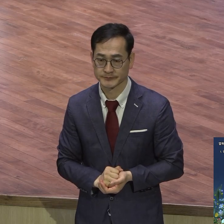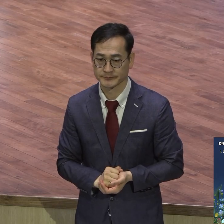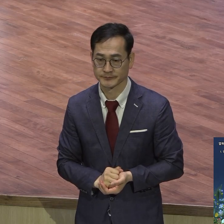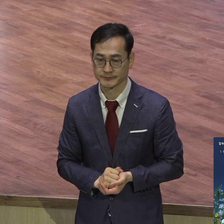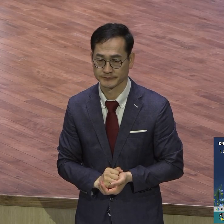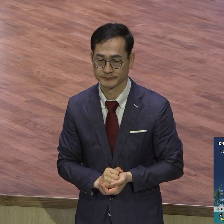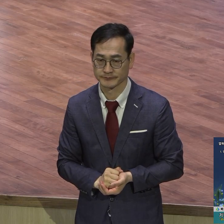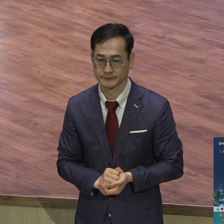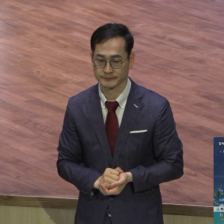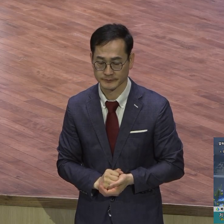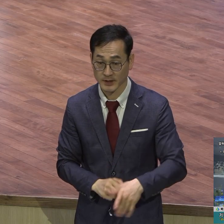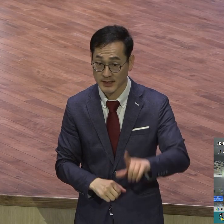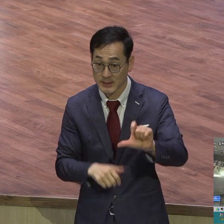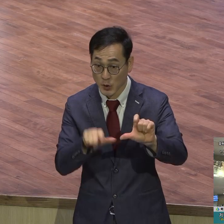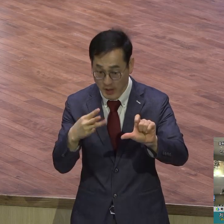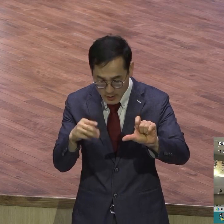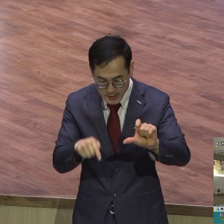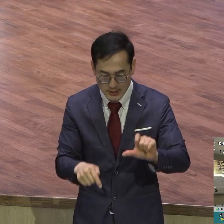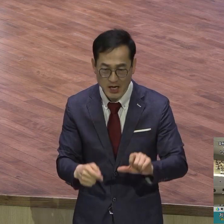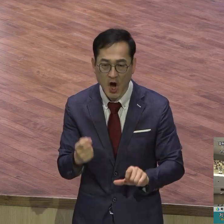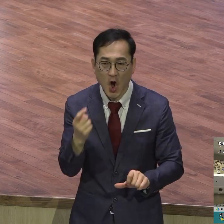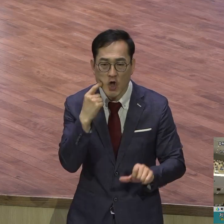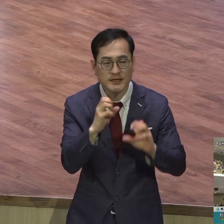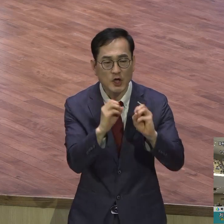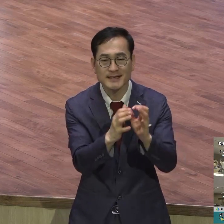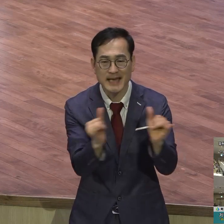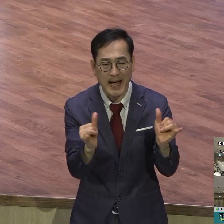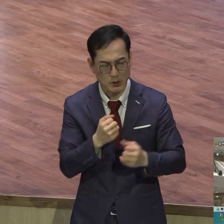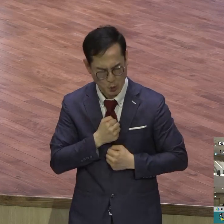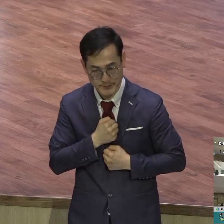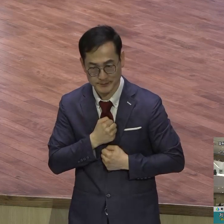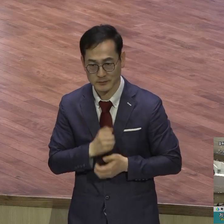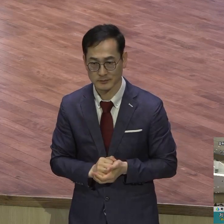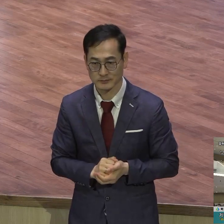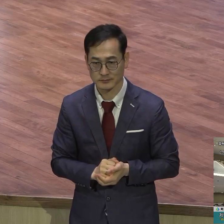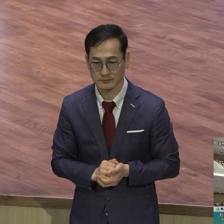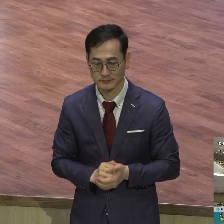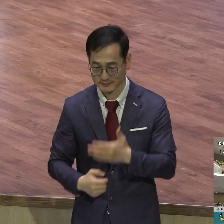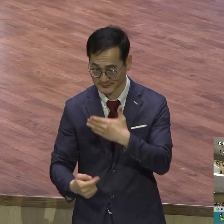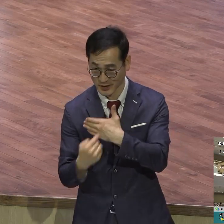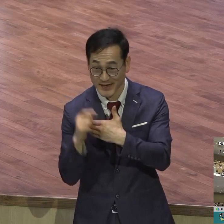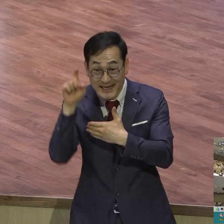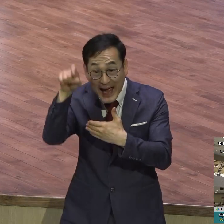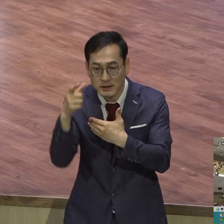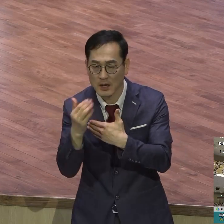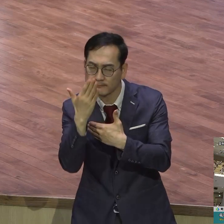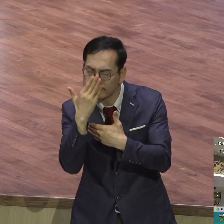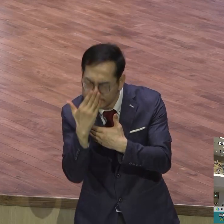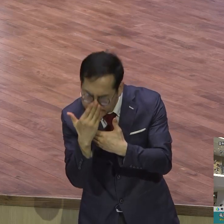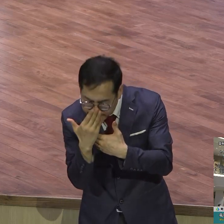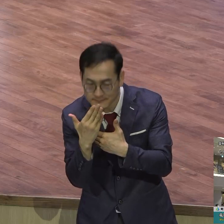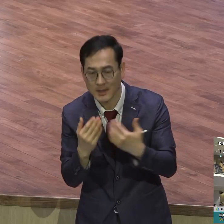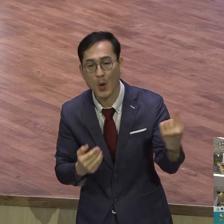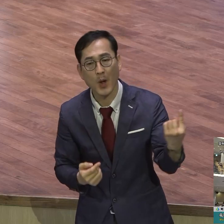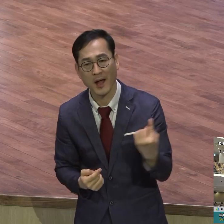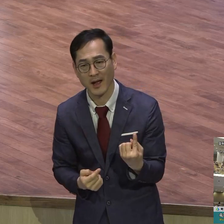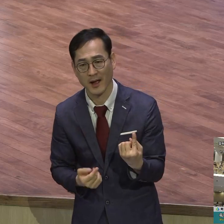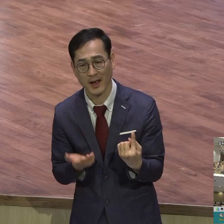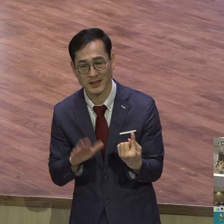15절 봅니다. 거짓 선지자들을 삼가라 양의 옷을 입고 너에게 나오나 속에는